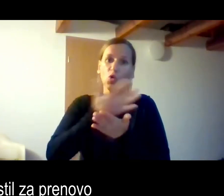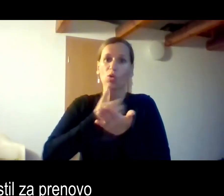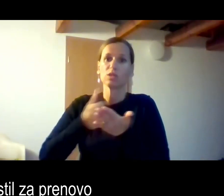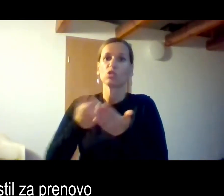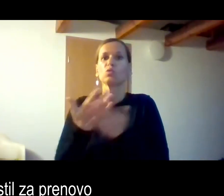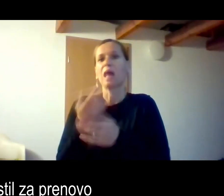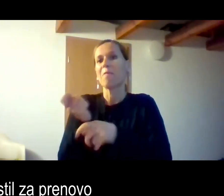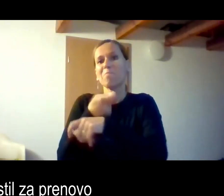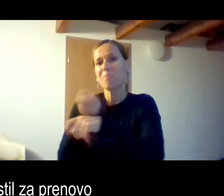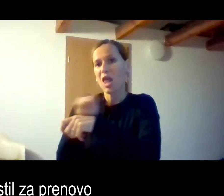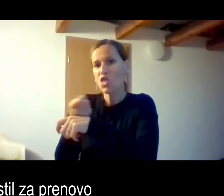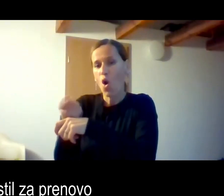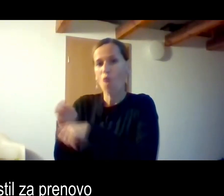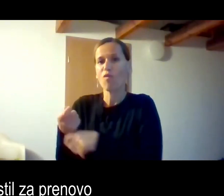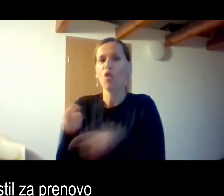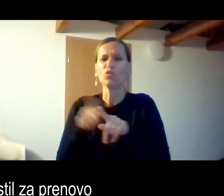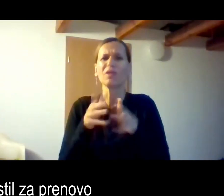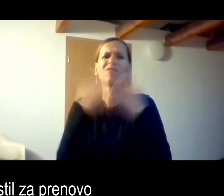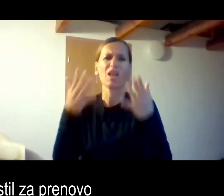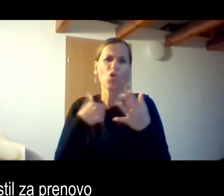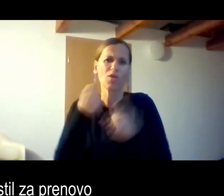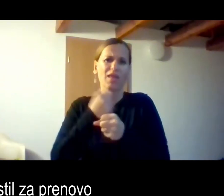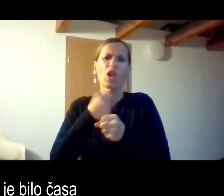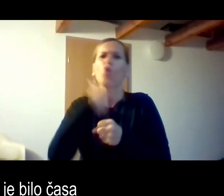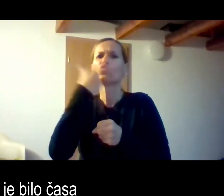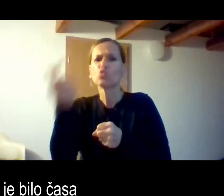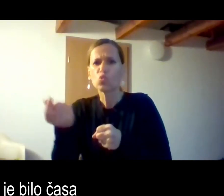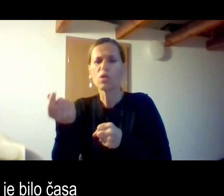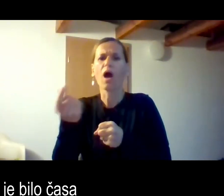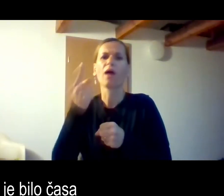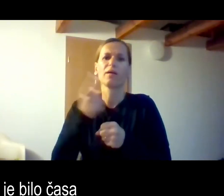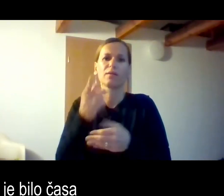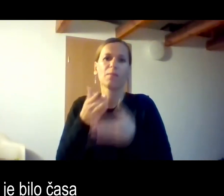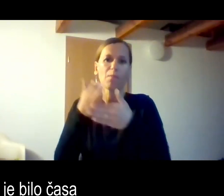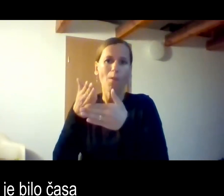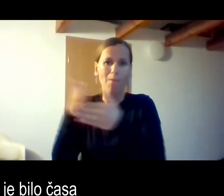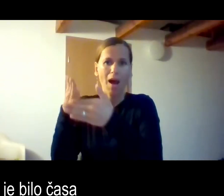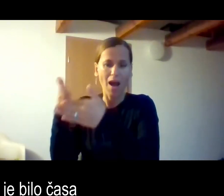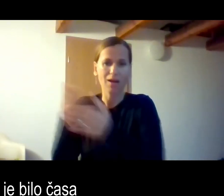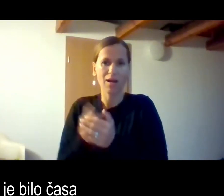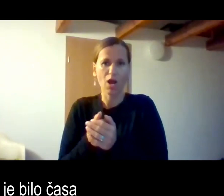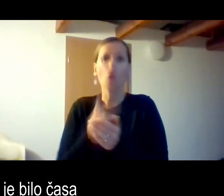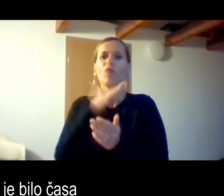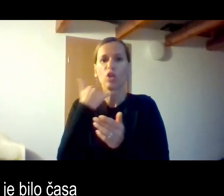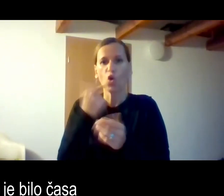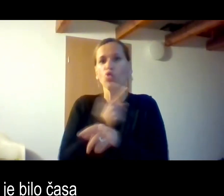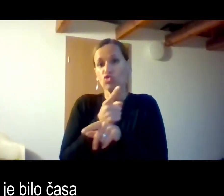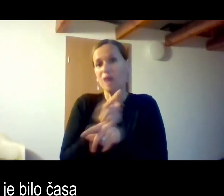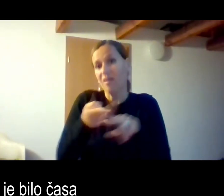prenovo. Veliko sem tudi delal zunaj in pomagal. Veliko časa je bilo za knjige.